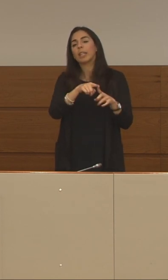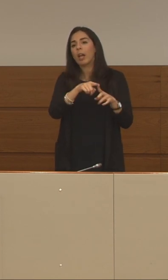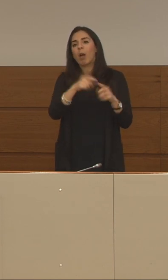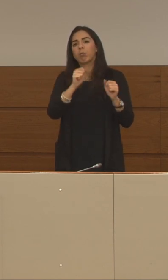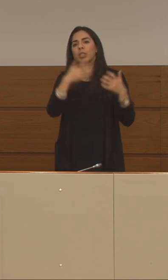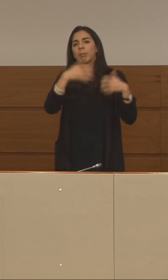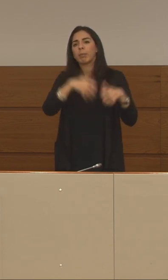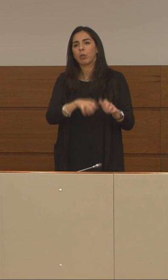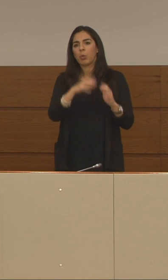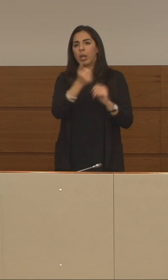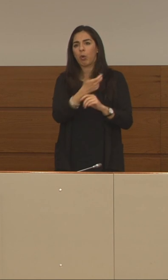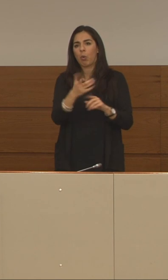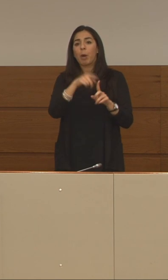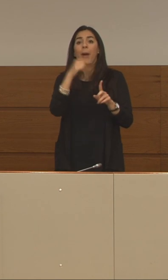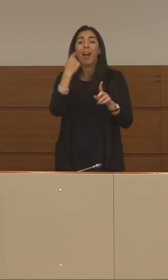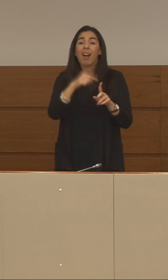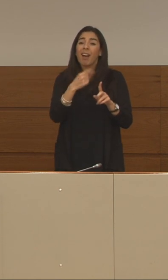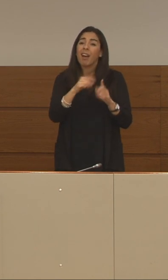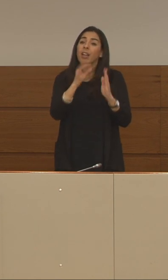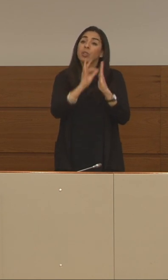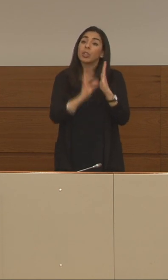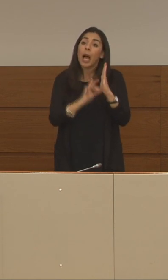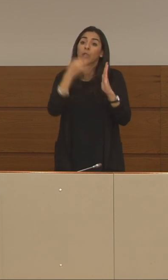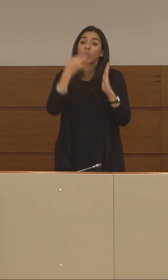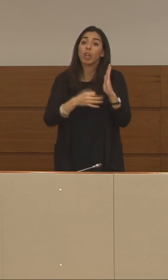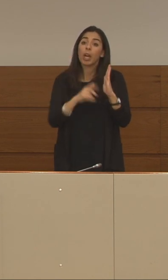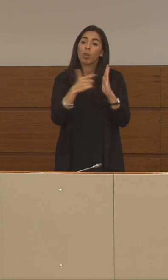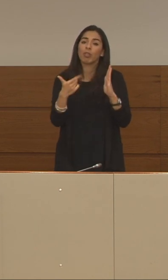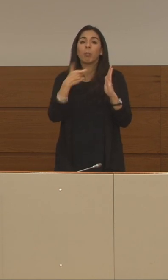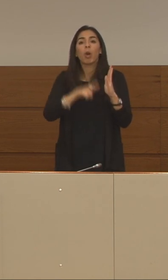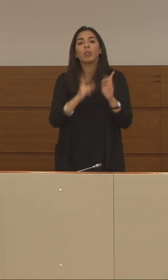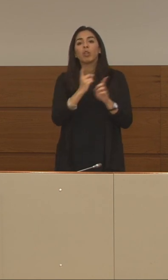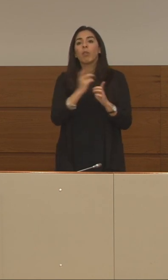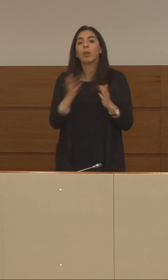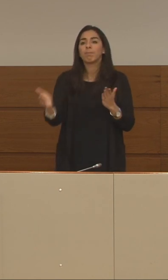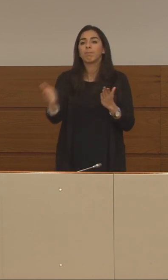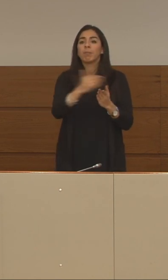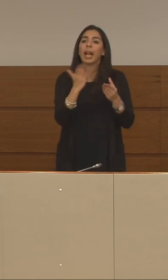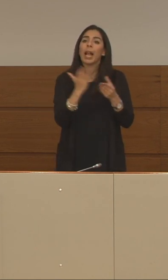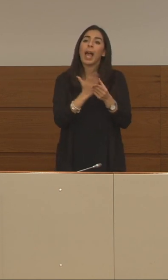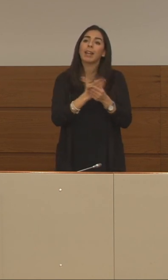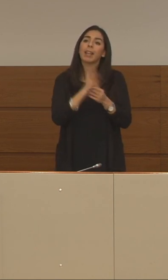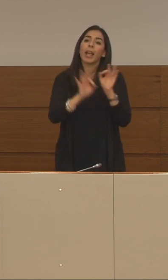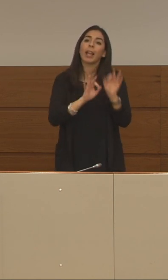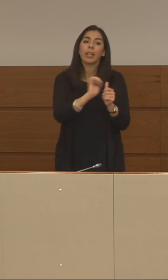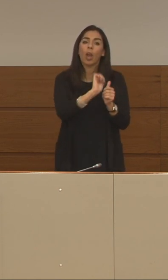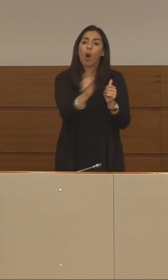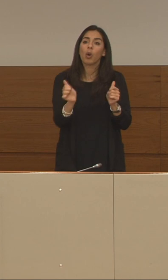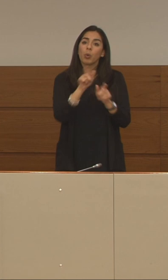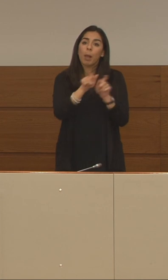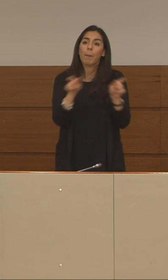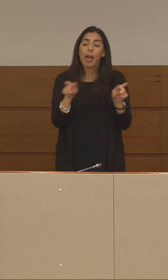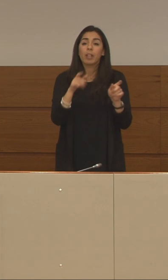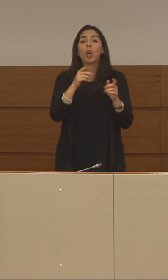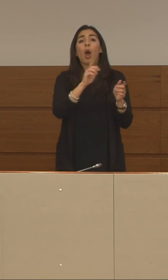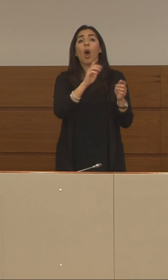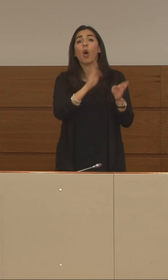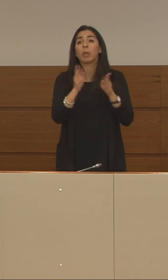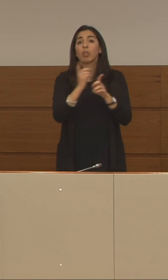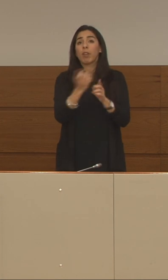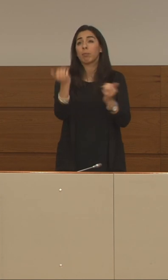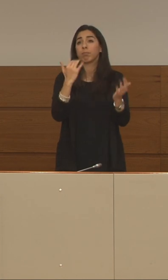certo su questo perché chiaramente bisogna acquisire le cartelle cliniche dai degli ospedali